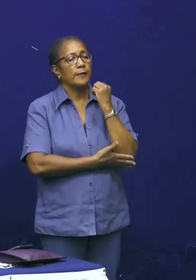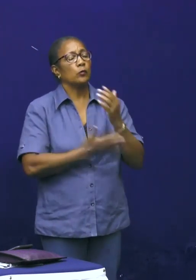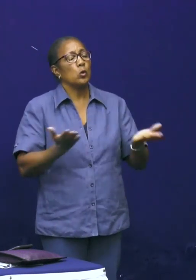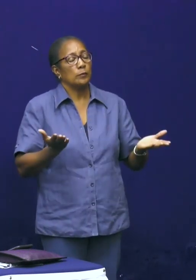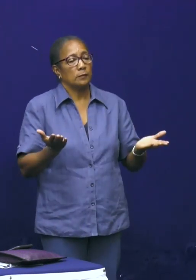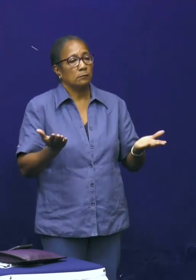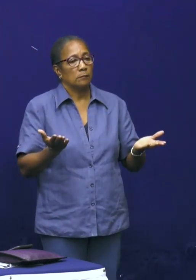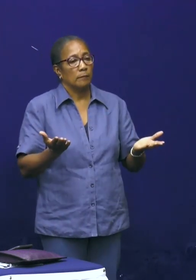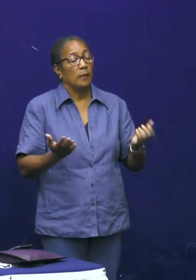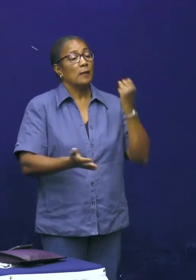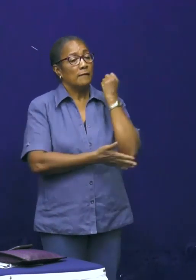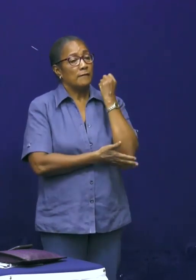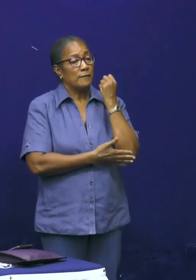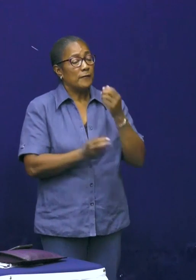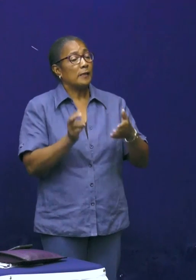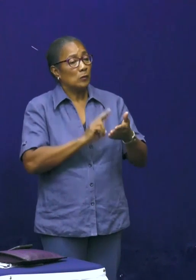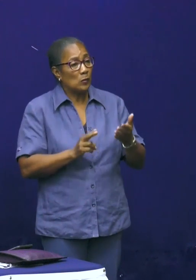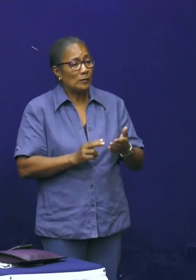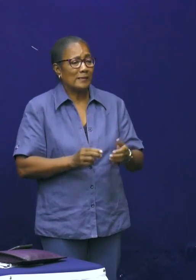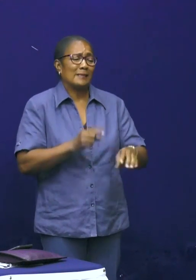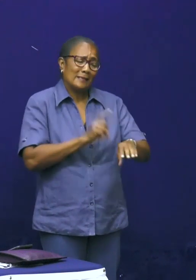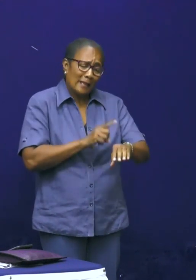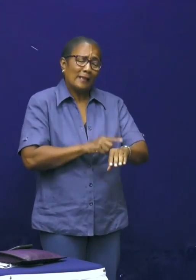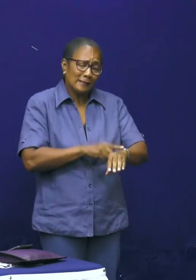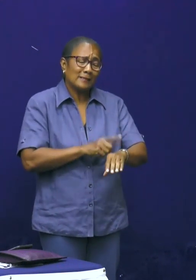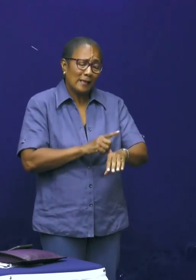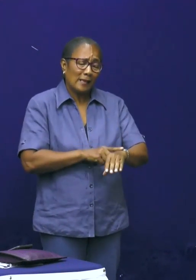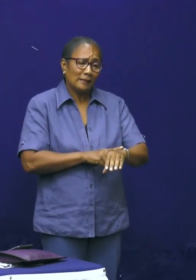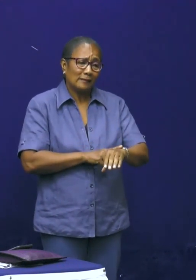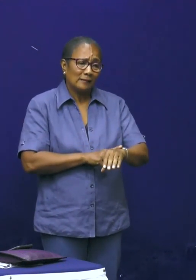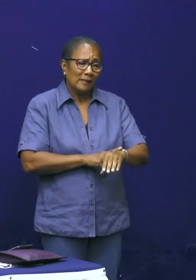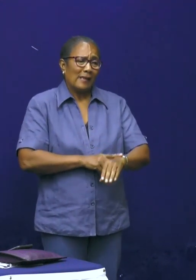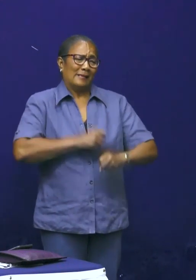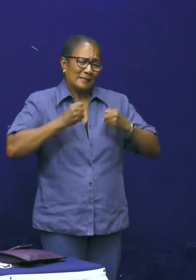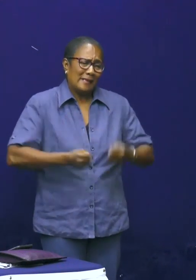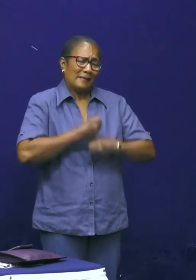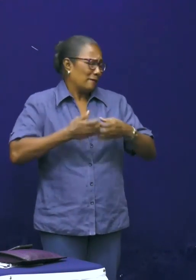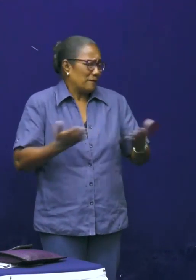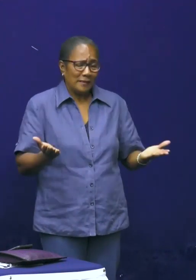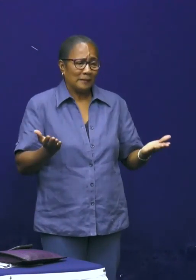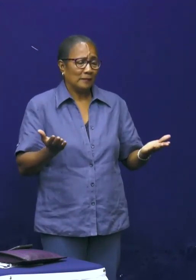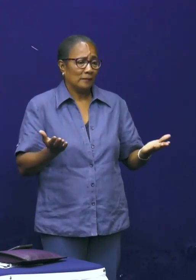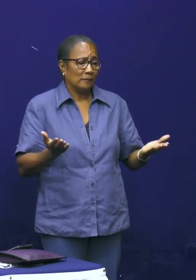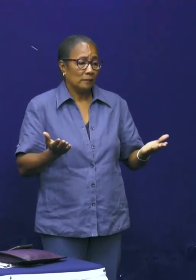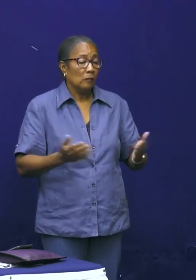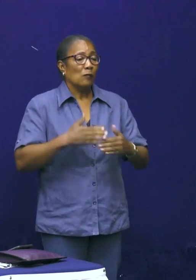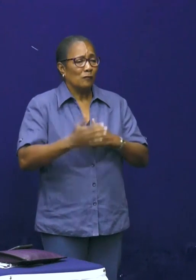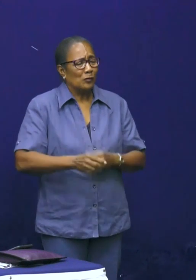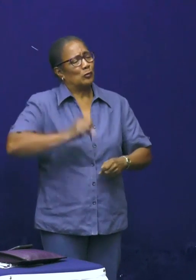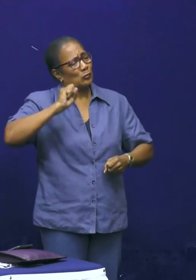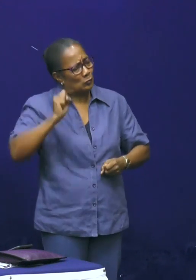gaan. Fake news kost ons tijd en is enerverend. Voor de